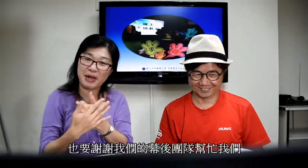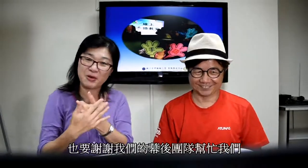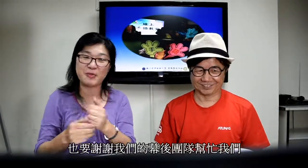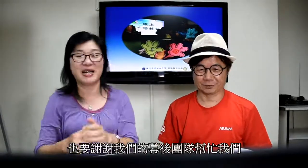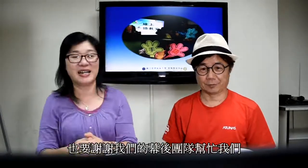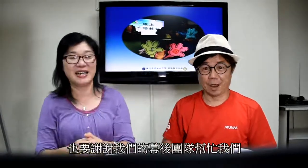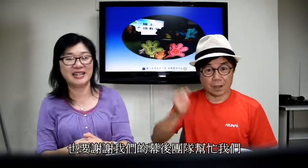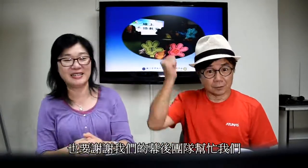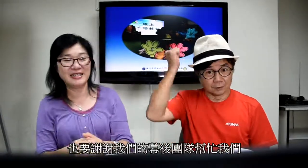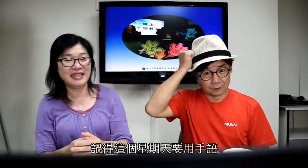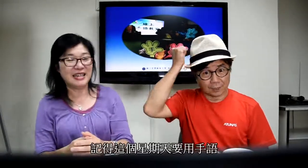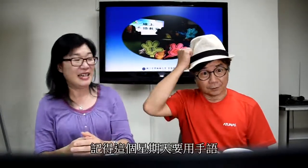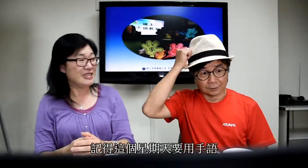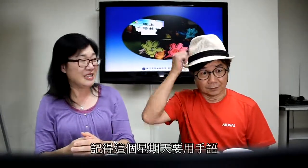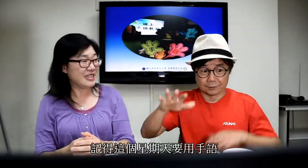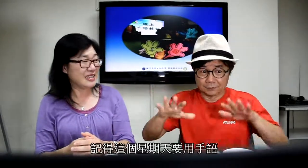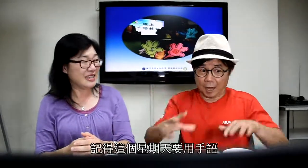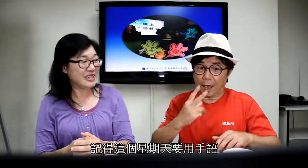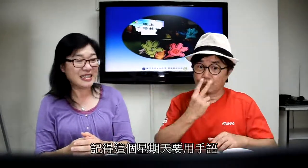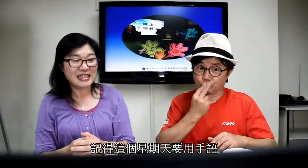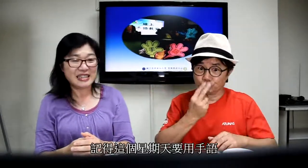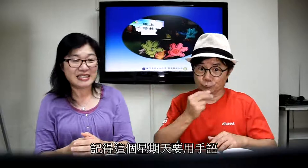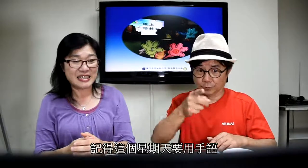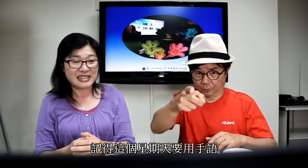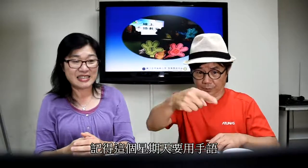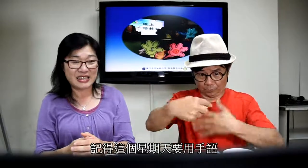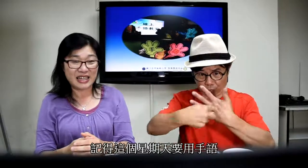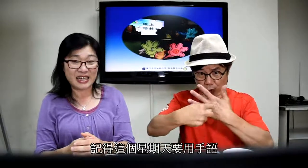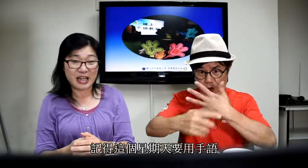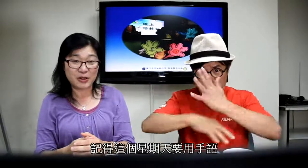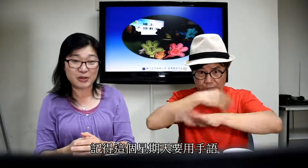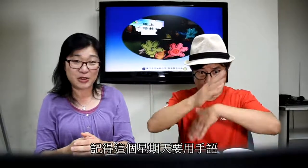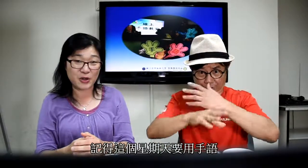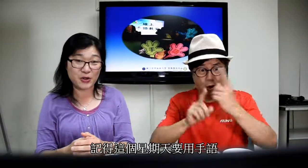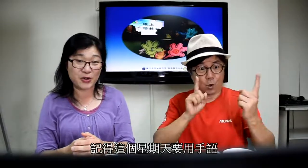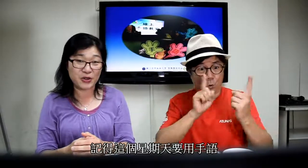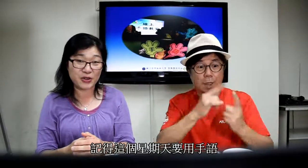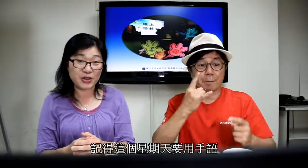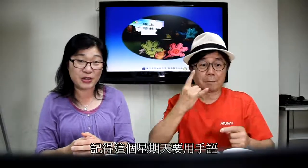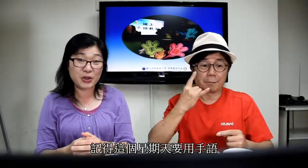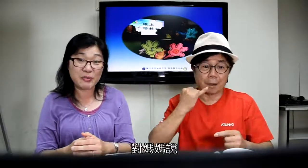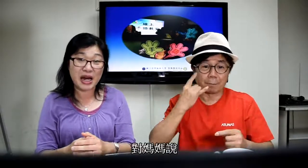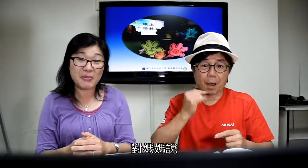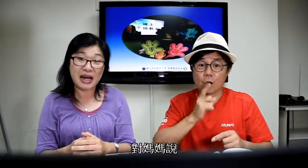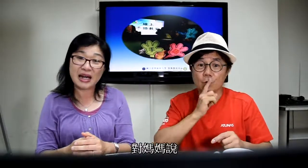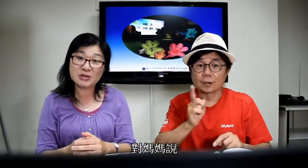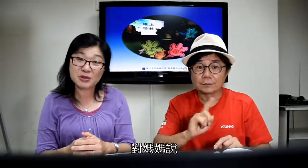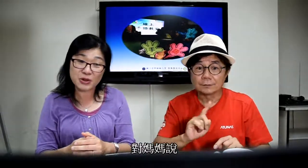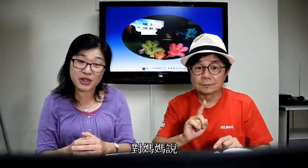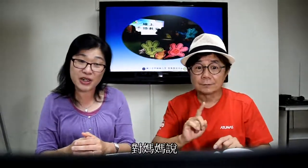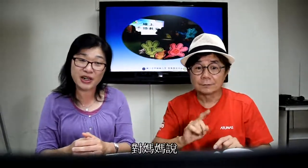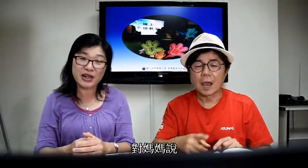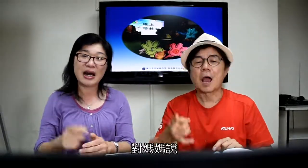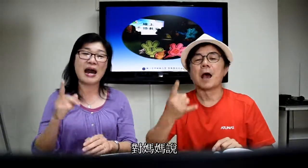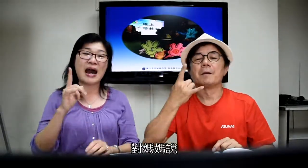我们。记得这个星期天要用手语对妈妈说：“